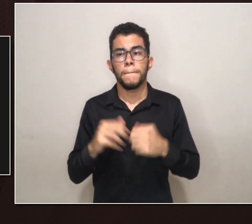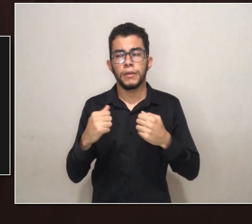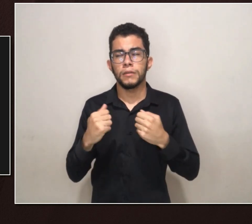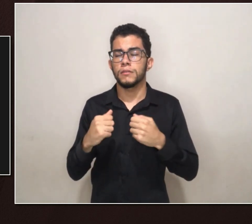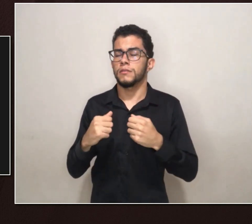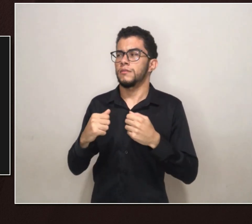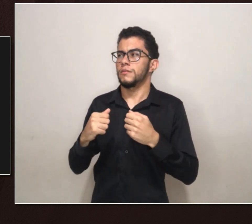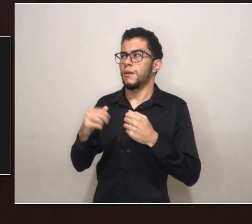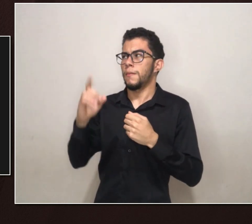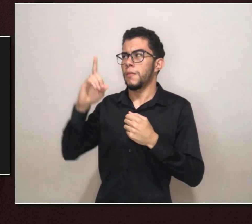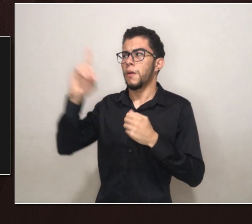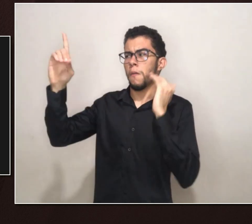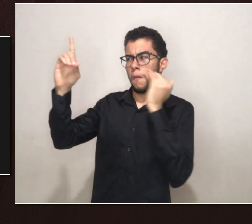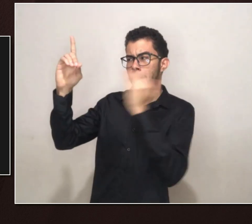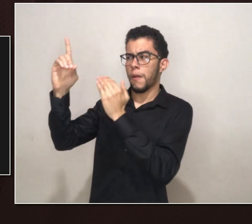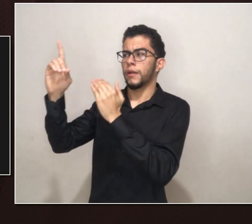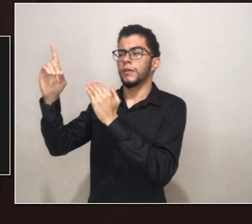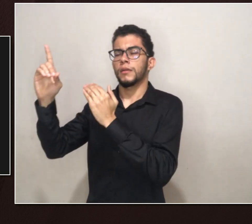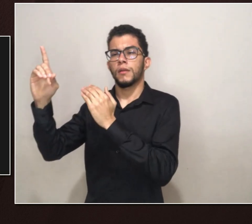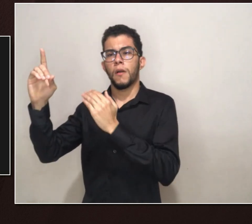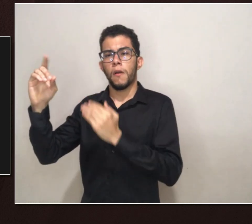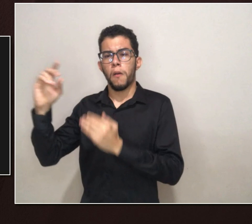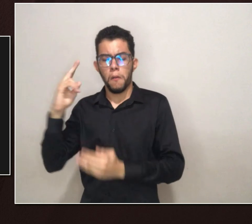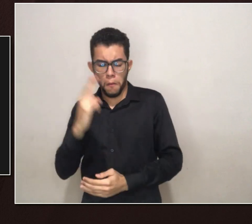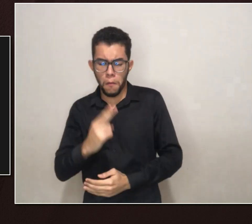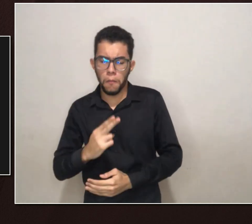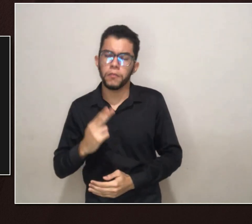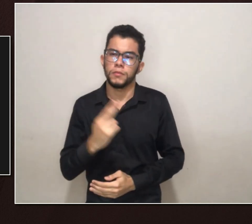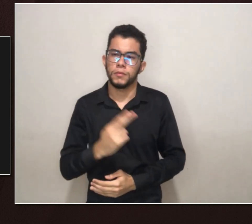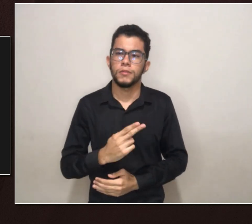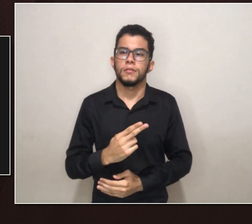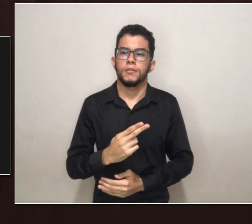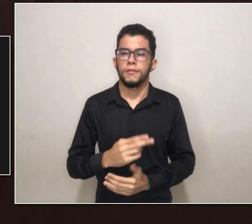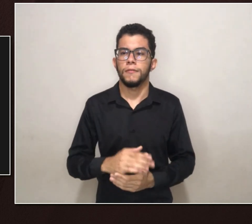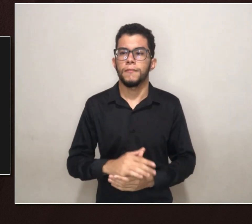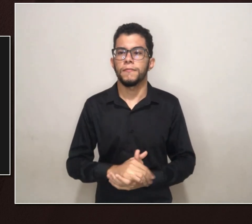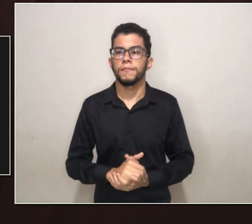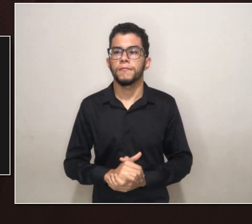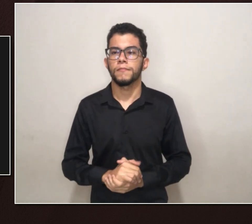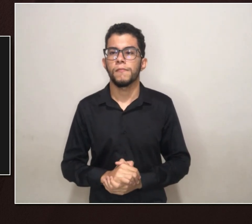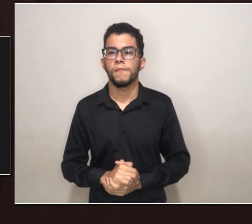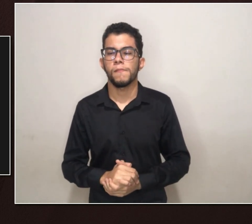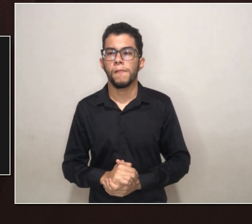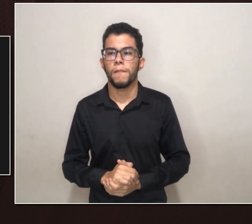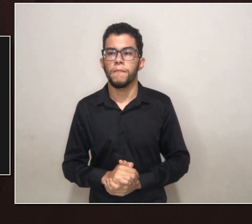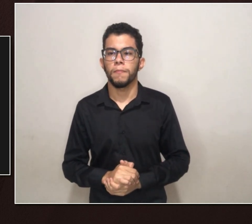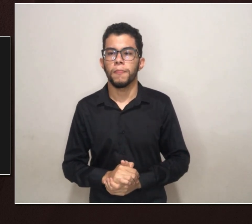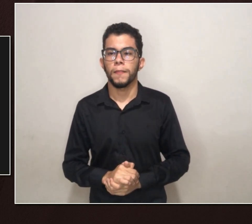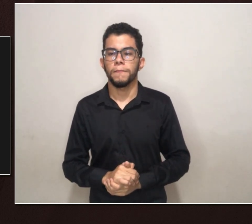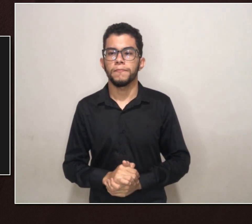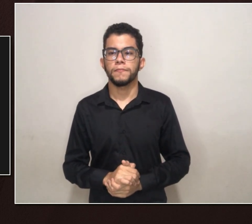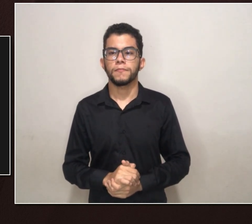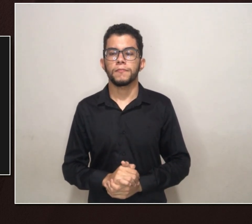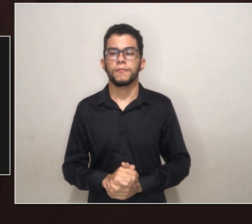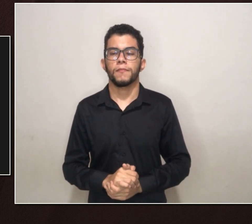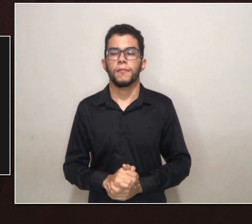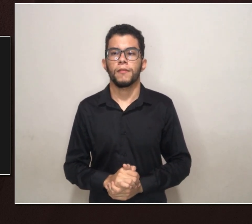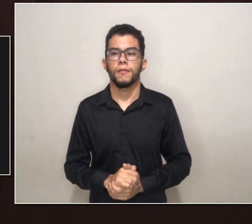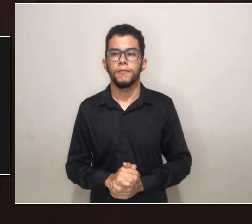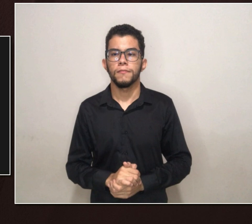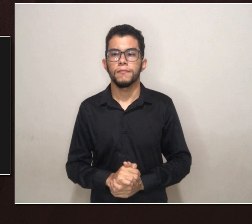Realmente, el candelero, cuando estamos conectados, sino, siendo uno con el Señor,